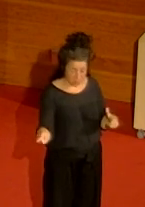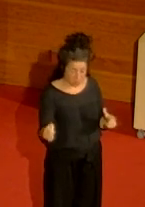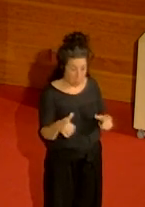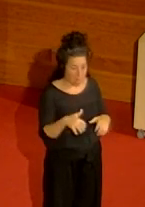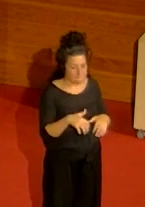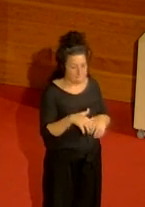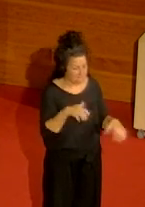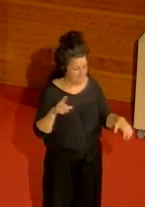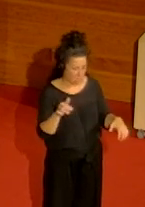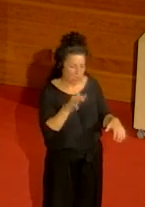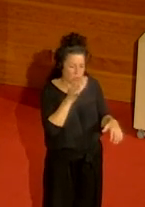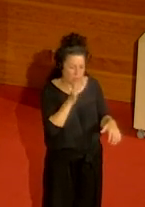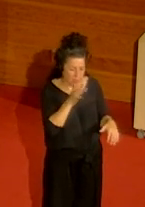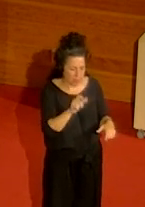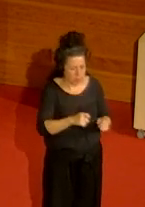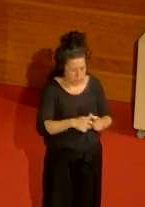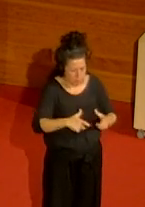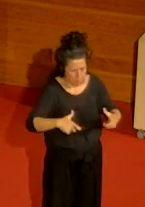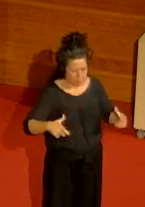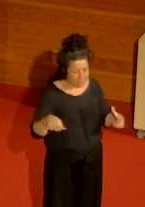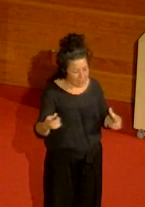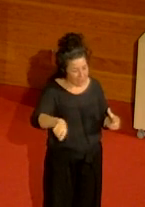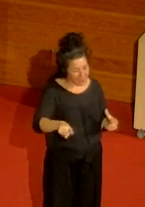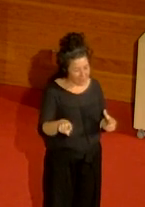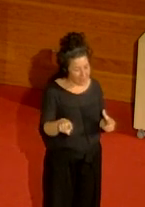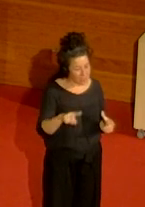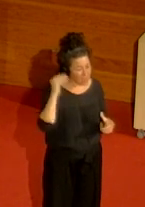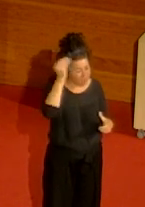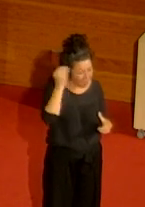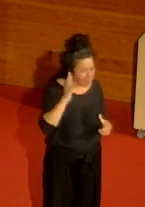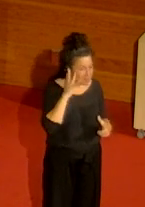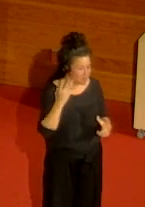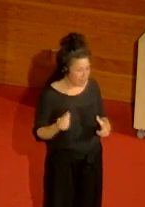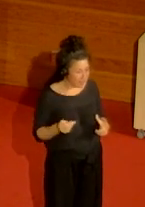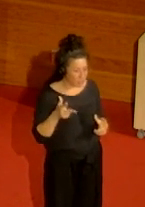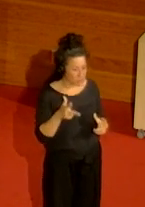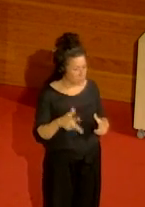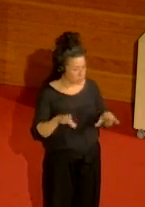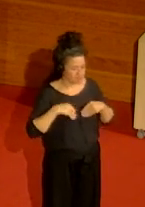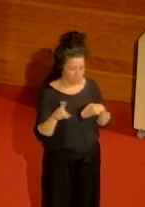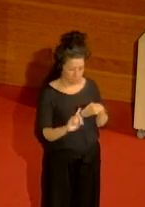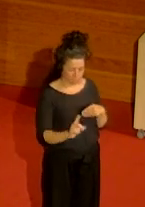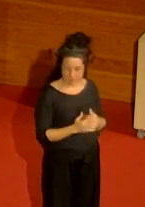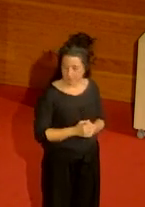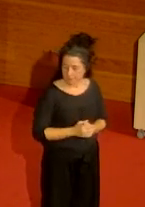creciendo cada vez más Y estos son los que niegan el derecho de los árabes de los palestinos a vivir allí